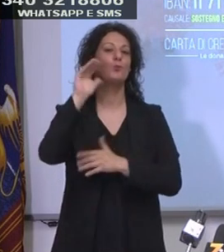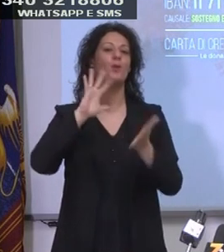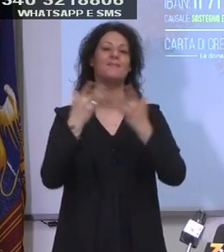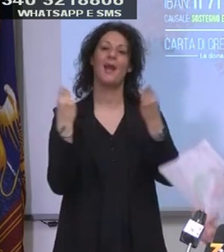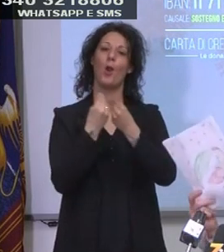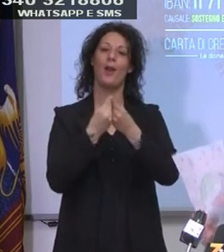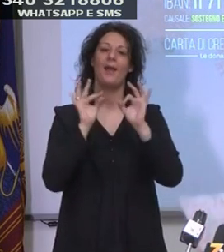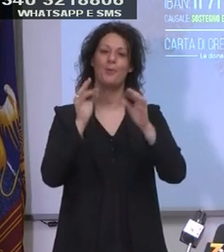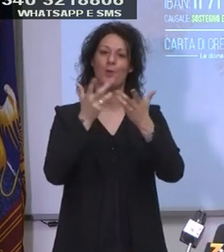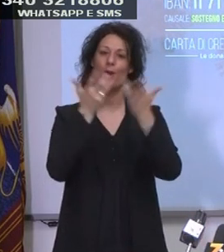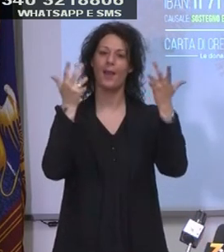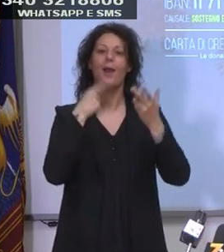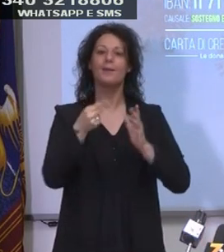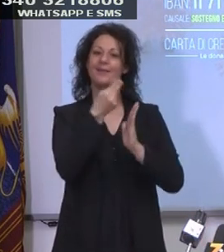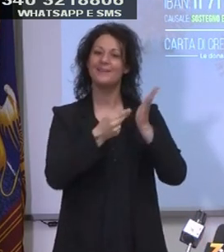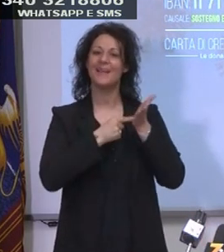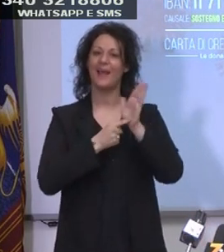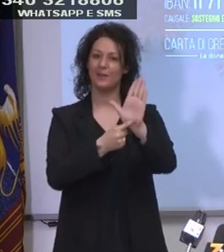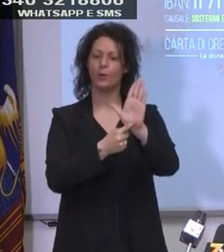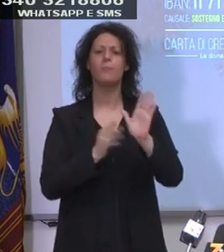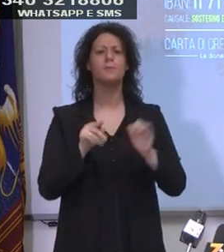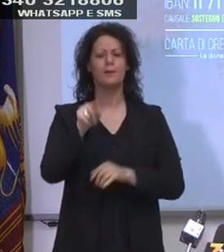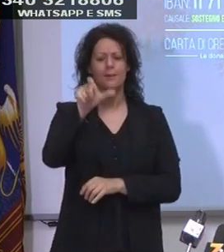Vittoria Cietto, quindi ha fatto anche i disegni. Ha detto che